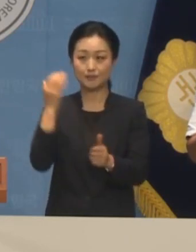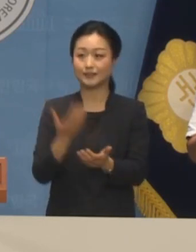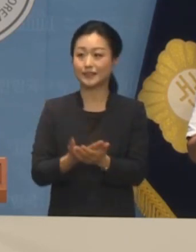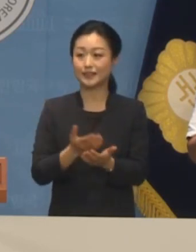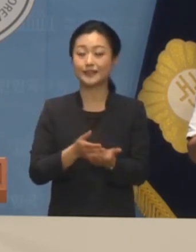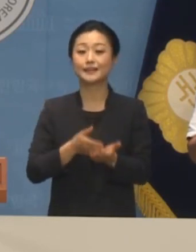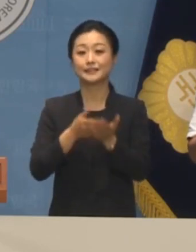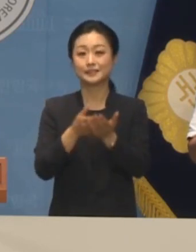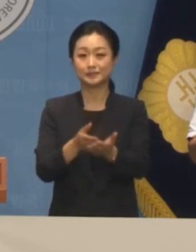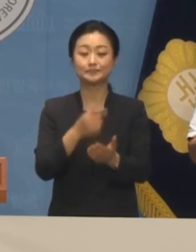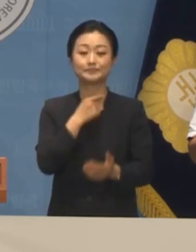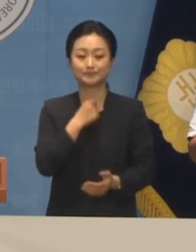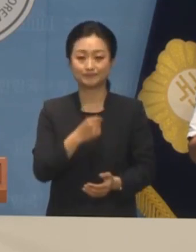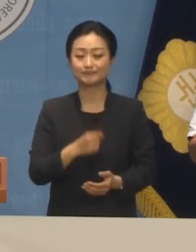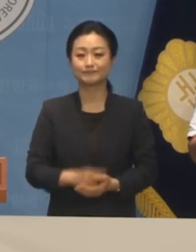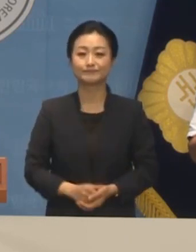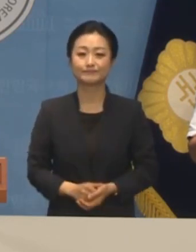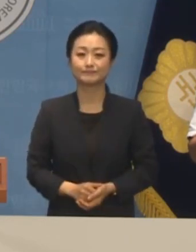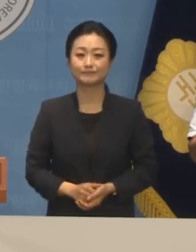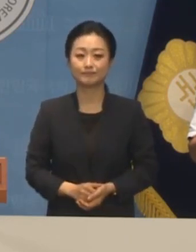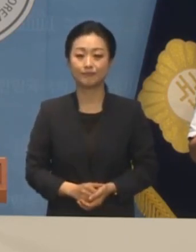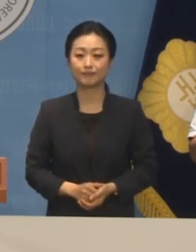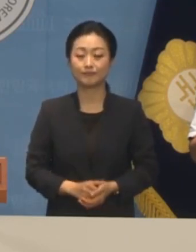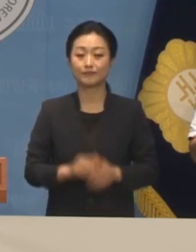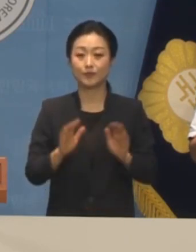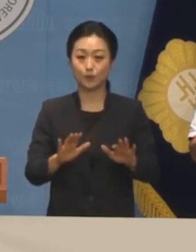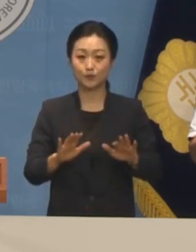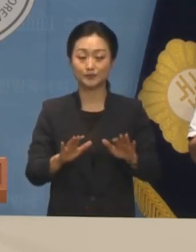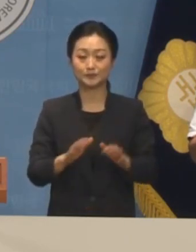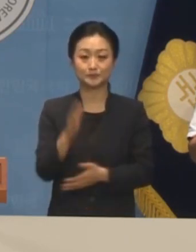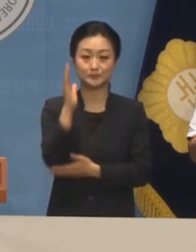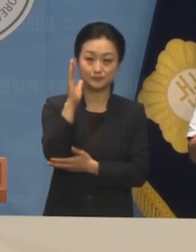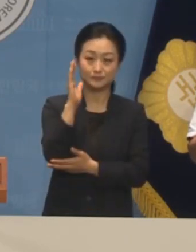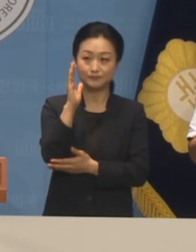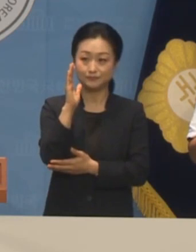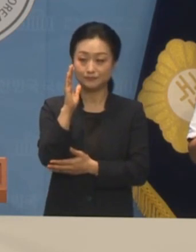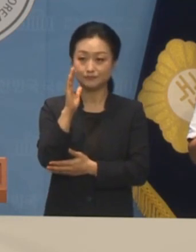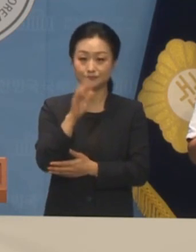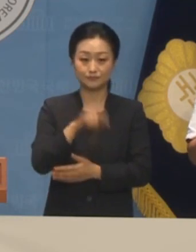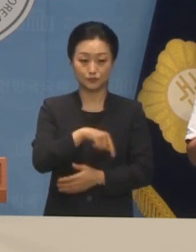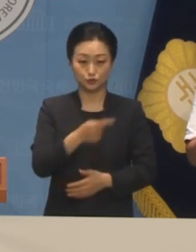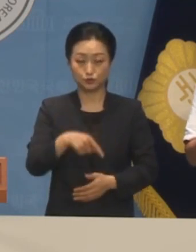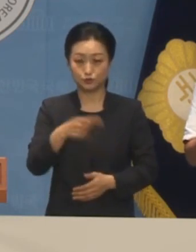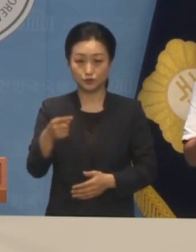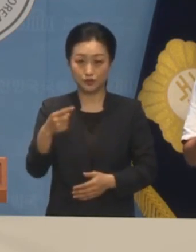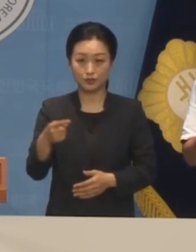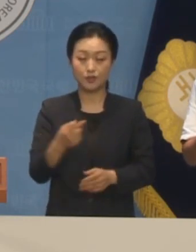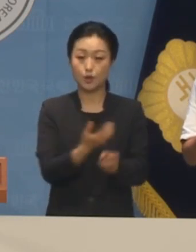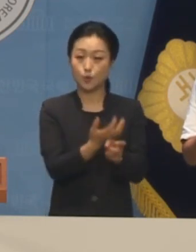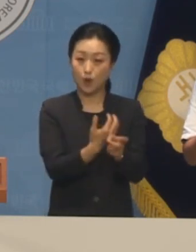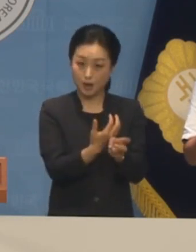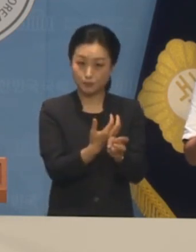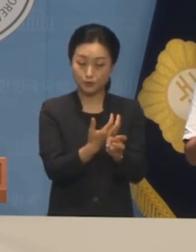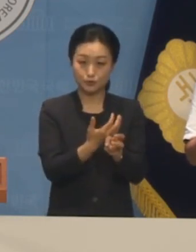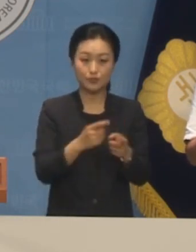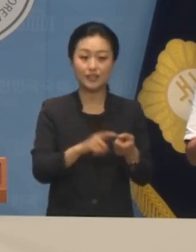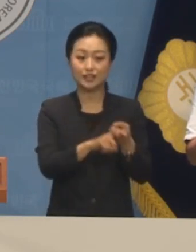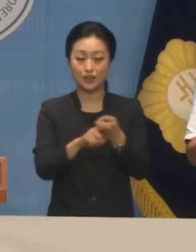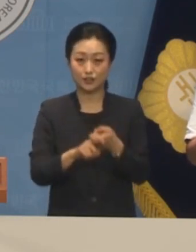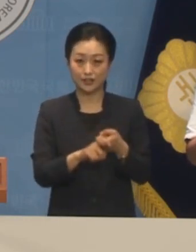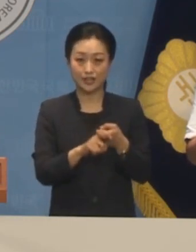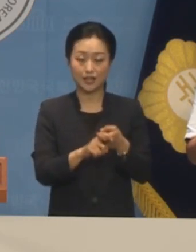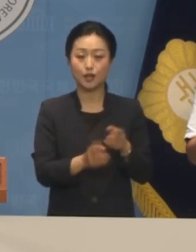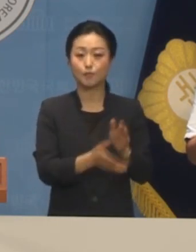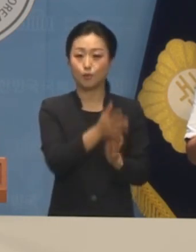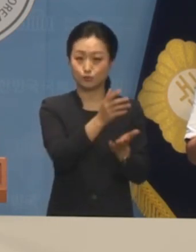기자회견을 진행하고자 합니다 기자 의견 순서는 화물연대 대전 본부장인 김경선